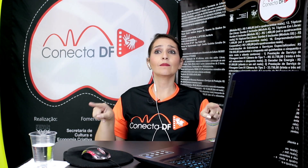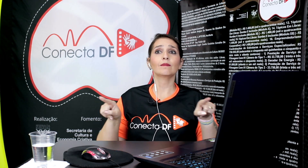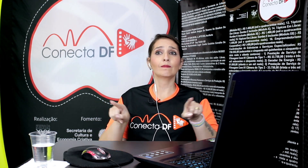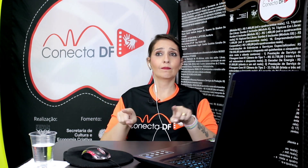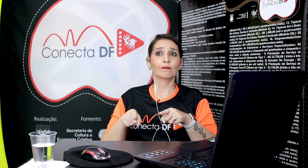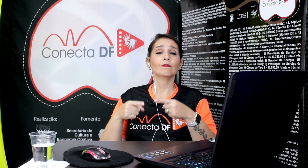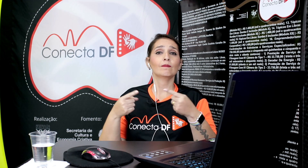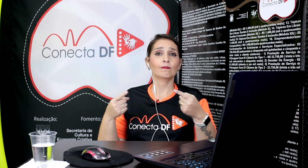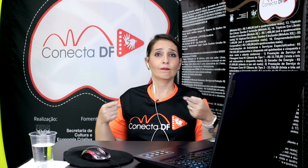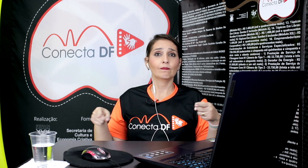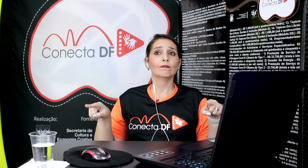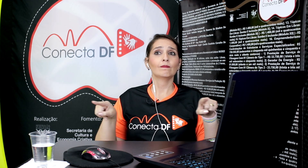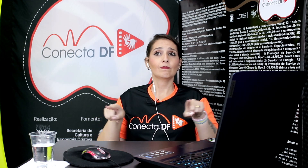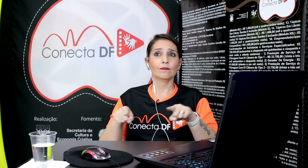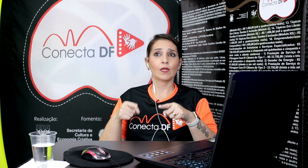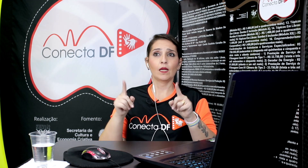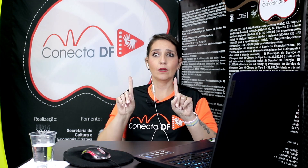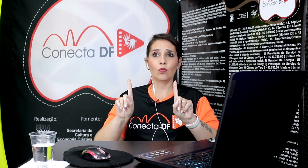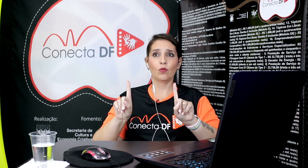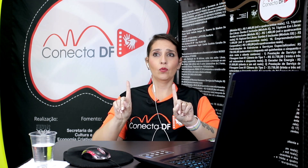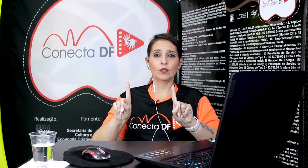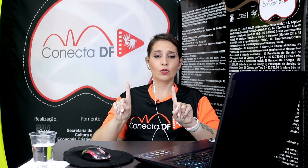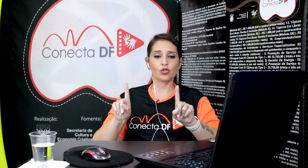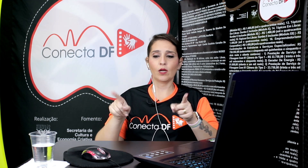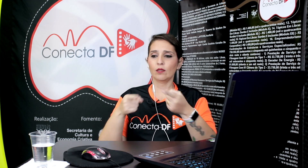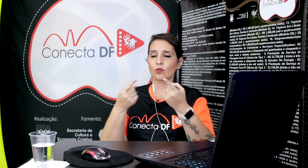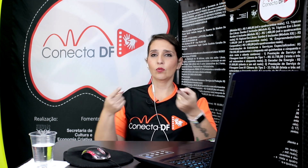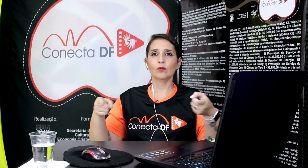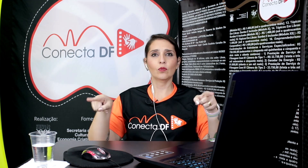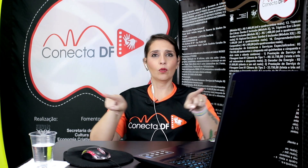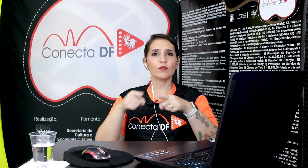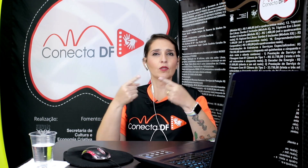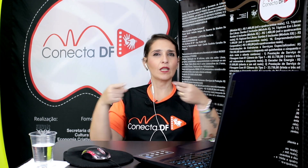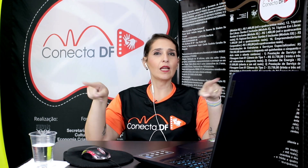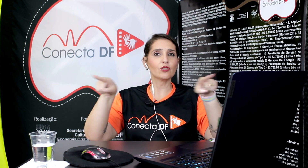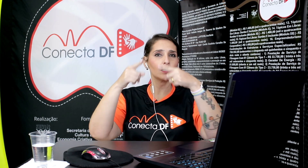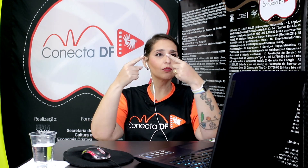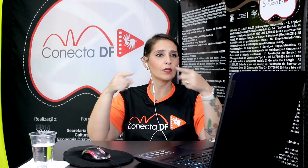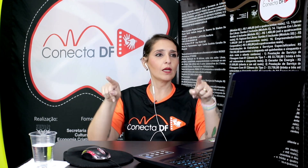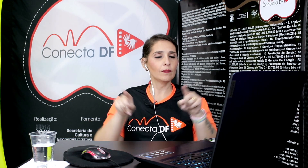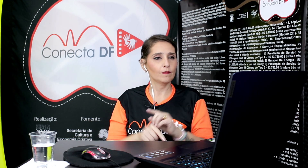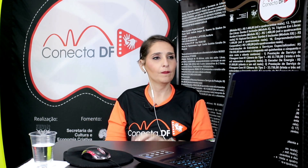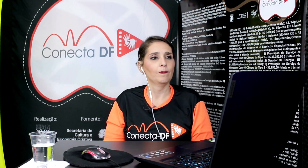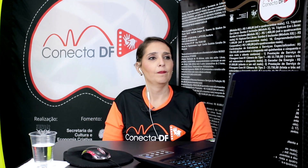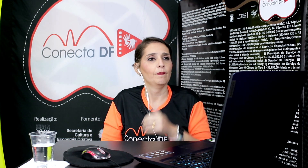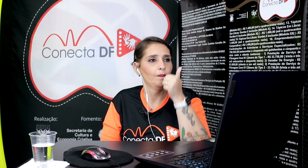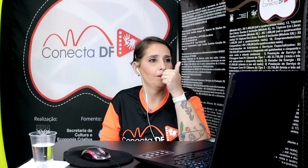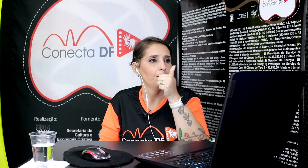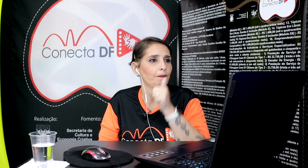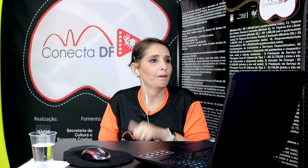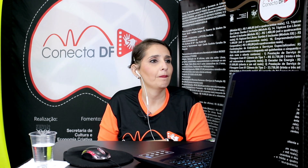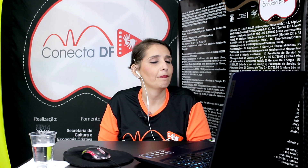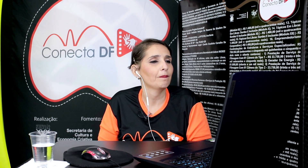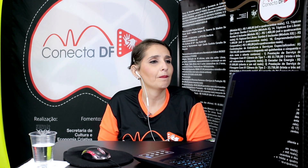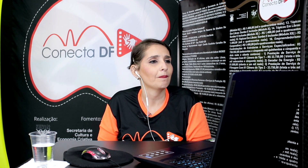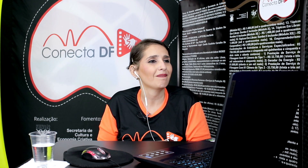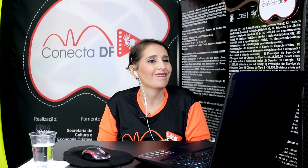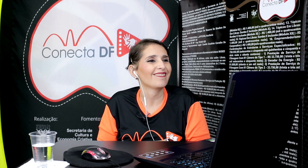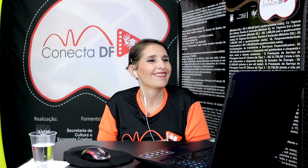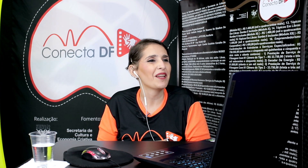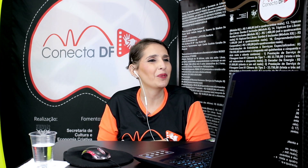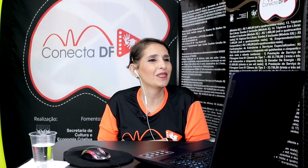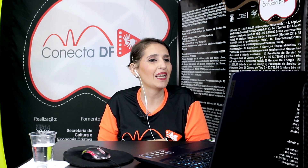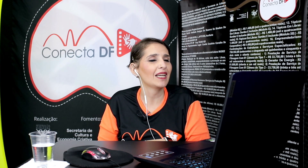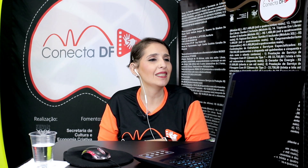música. aham. Muito bom. Ah, então, Então com tá, um obrigada, prof. indicador. Como se fosse regendo, né? Aham. Certo, então,